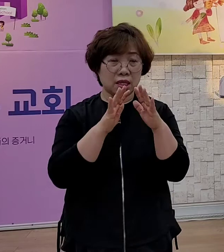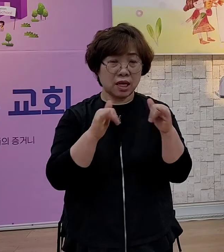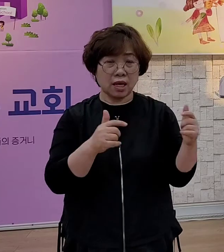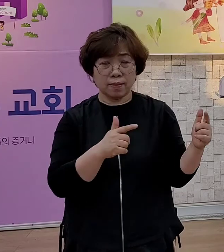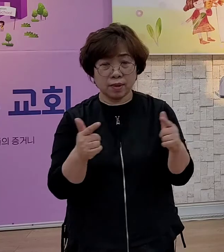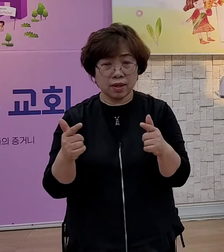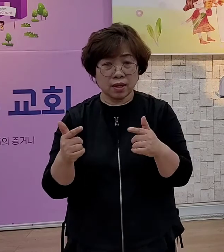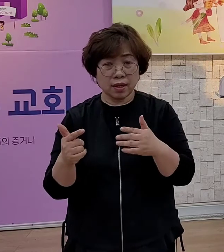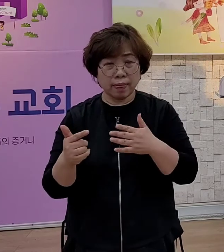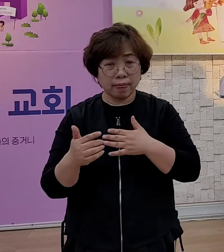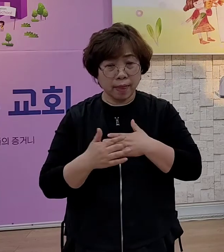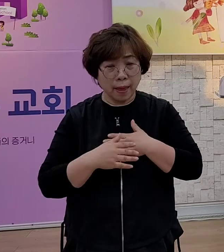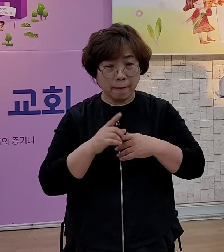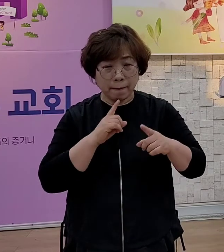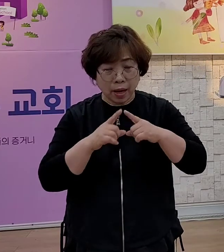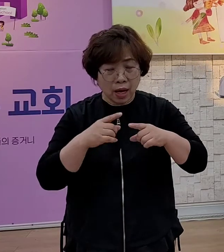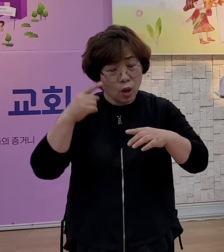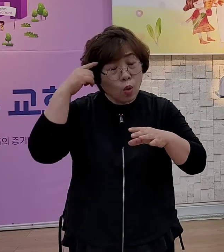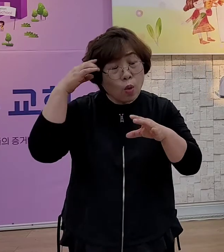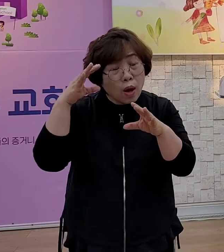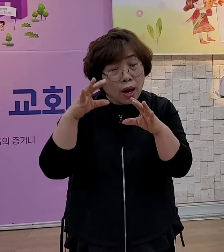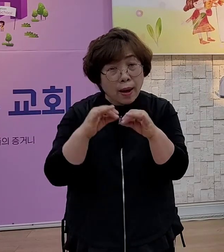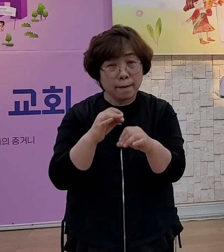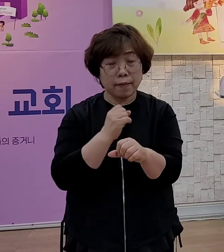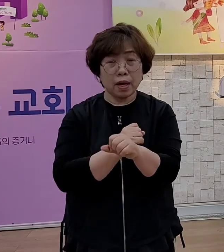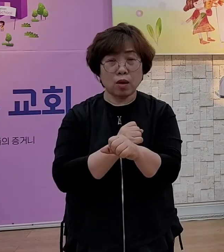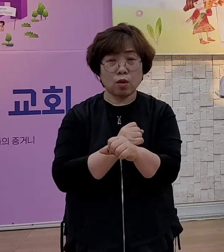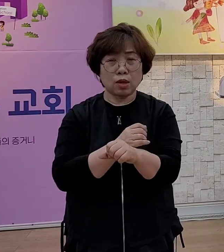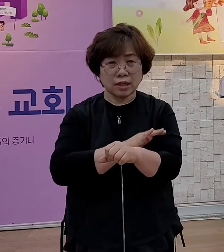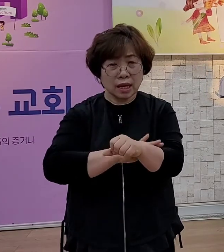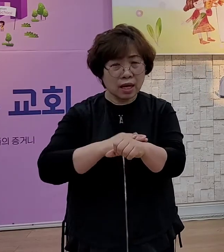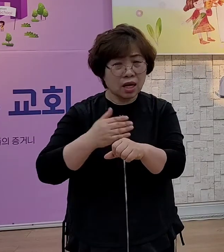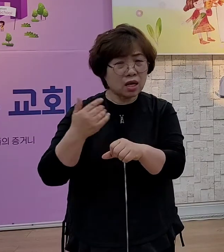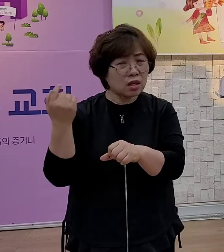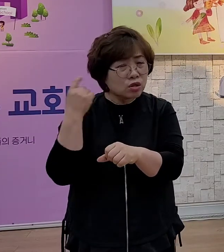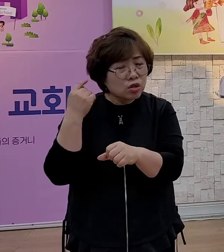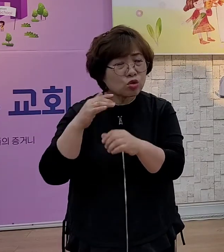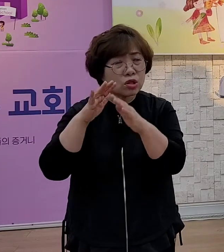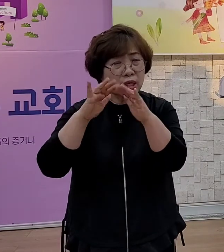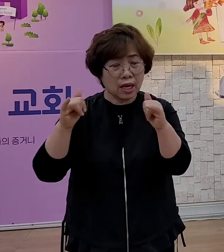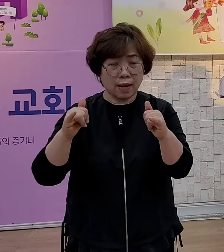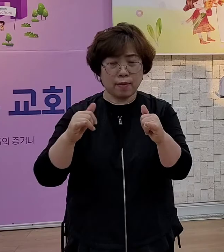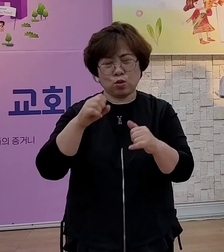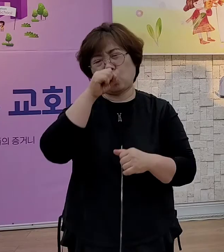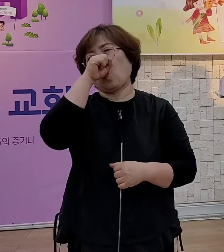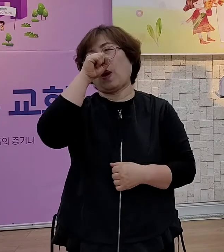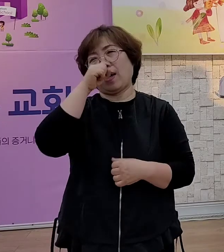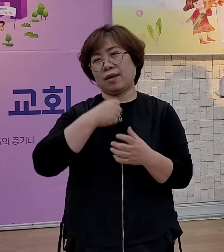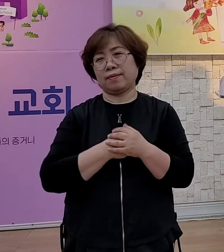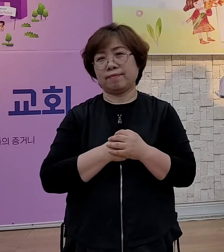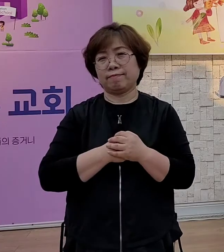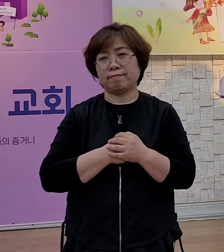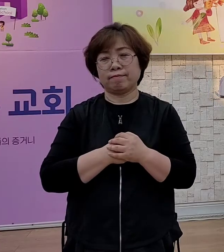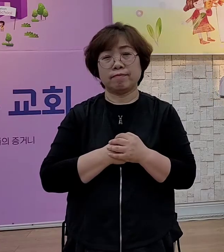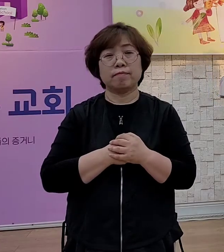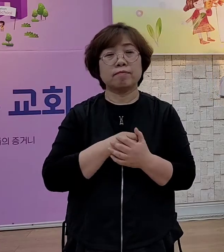자기의 말에 이렇게 공감해주고 잘 들어주는 사람의 말을 좋아합니다.